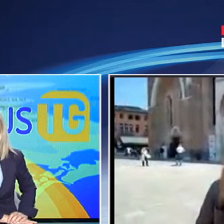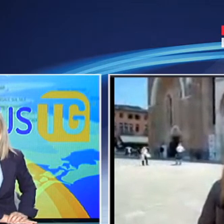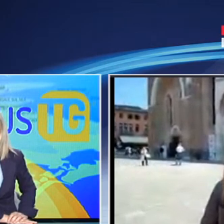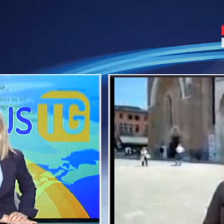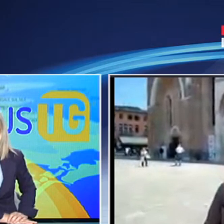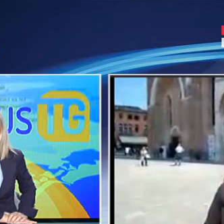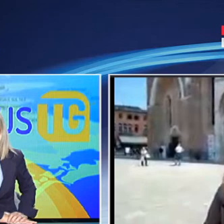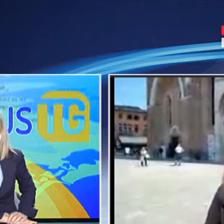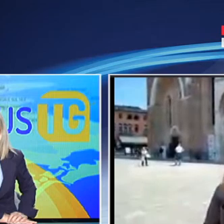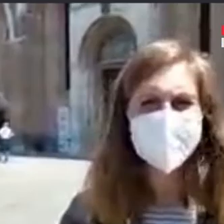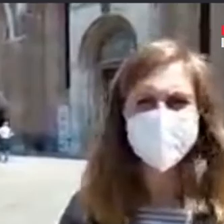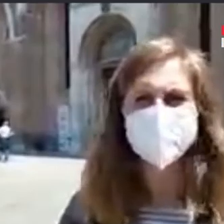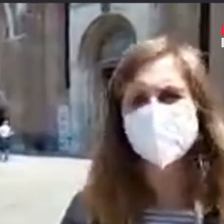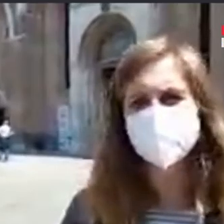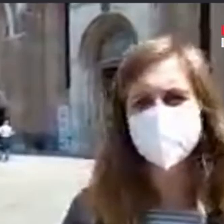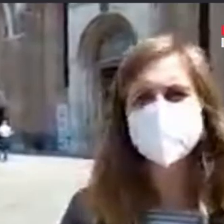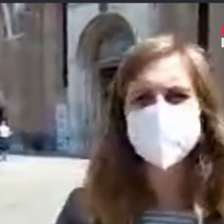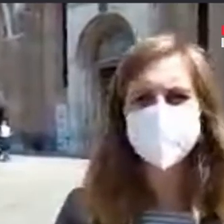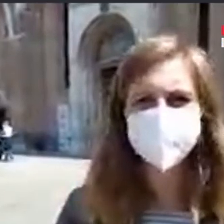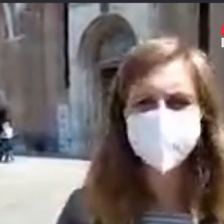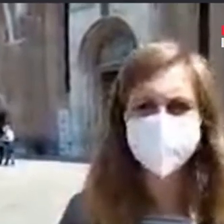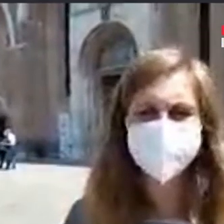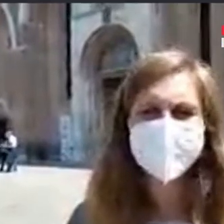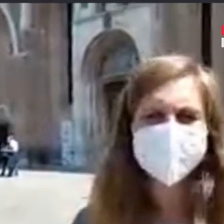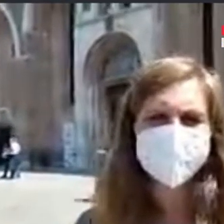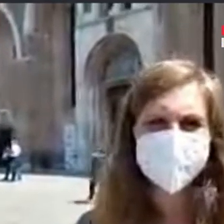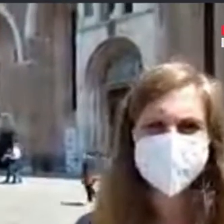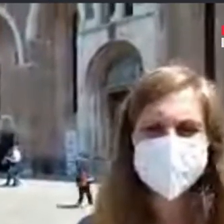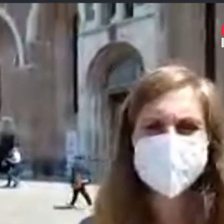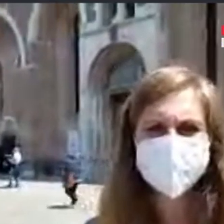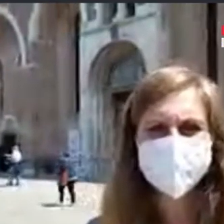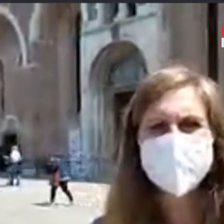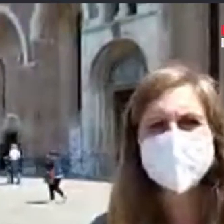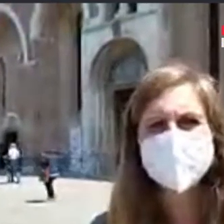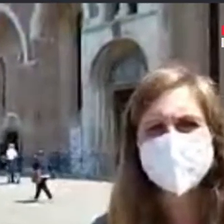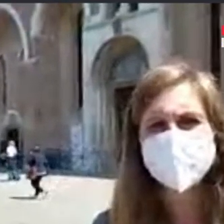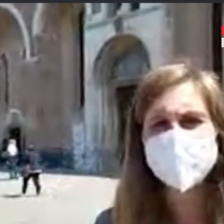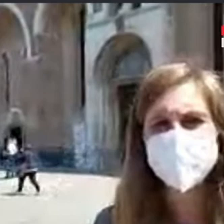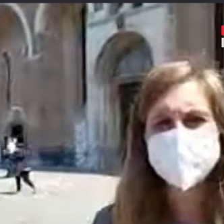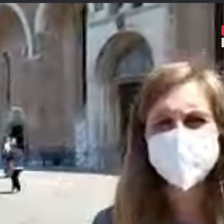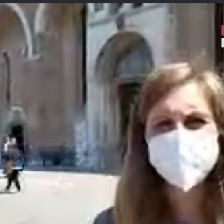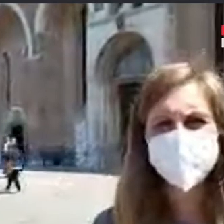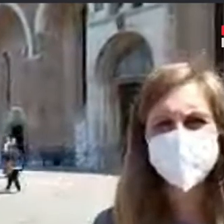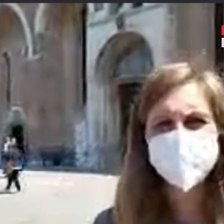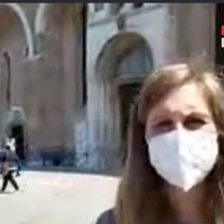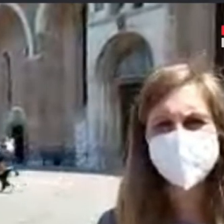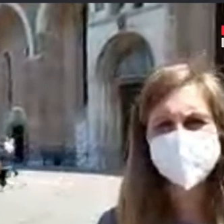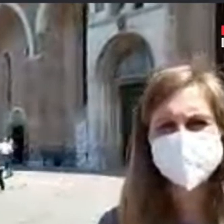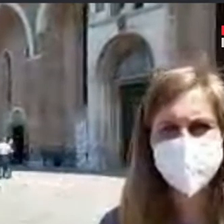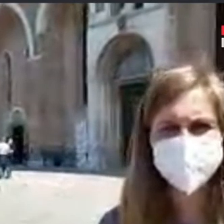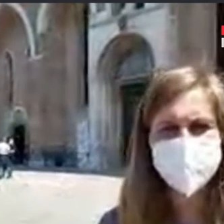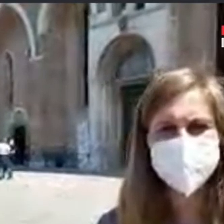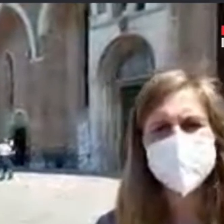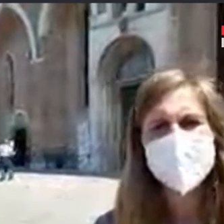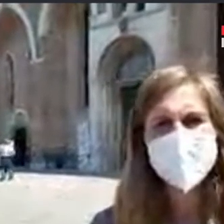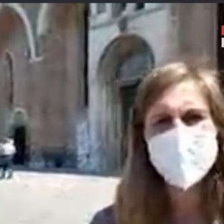davvero importante e tanto atteso. Ma cominciamo appunto con la questione vaccini, perché ieri pomeriggio l'USL